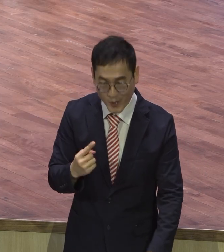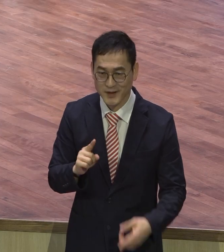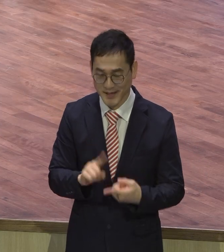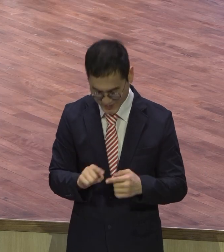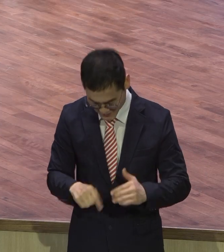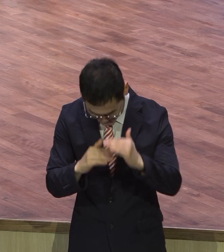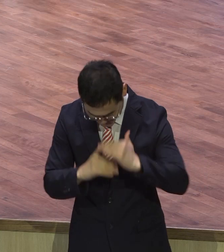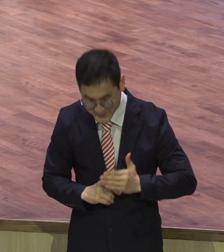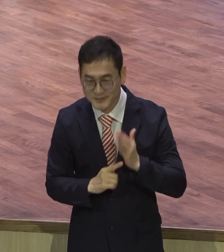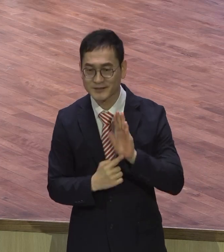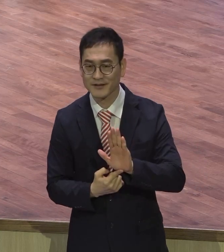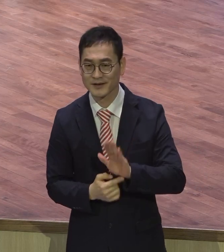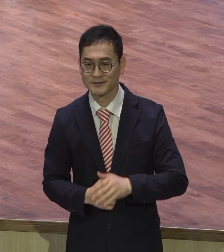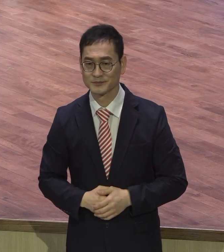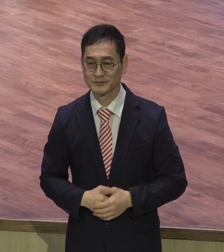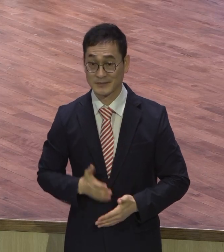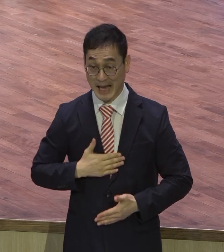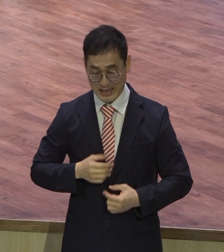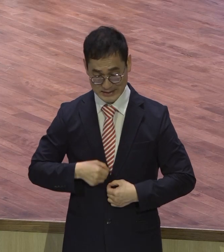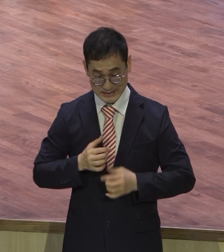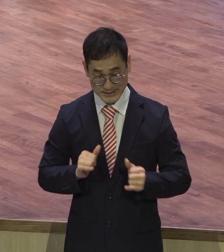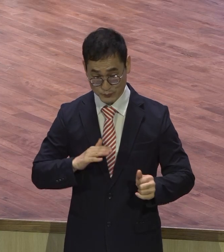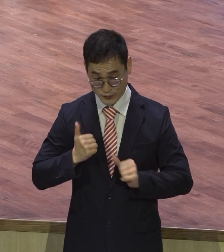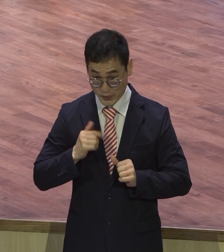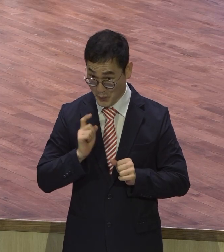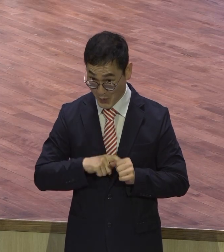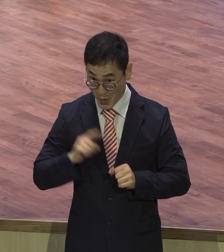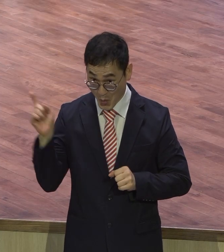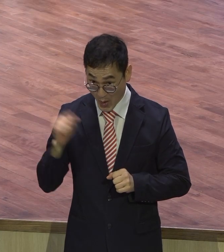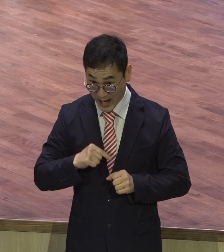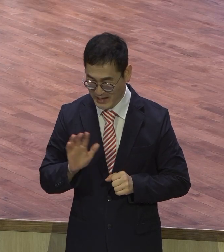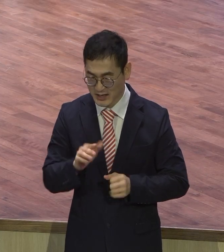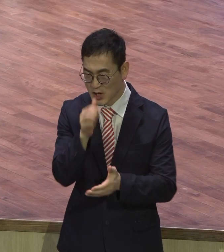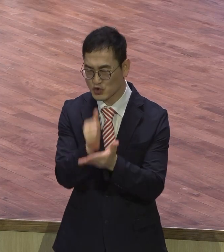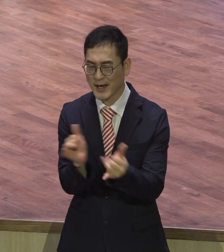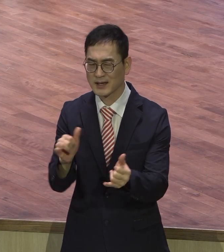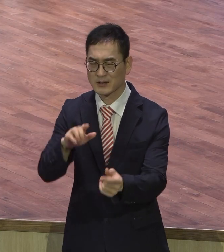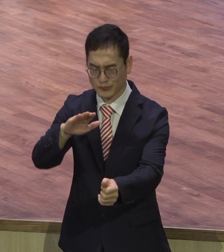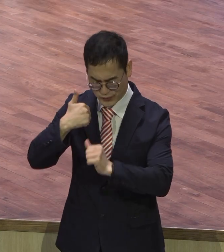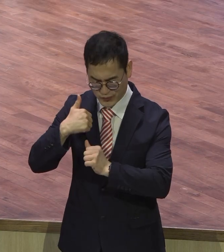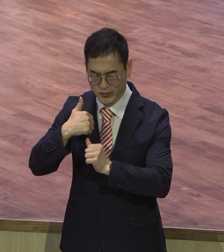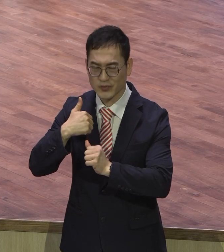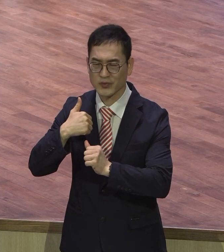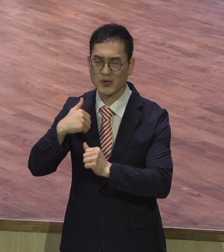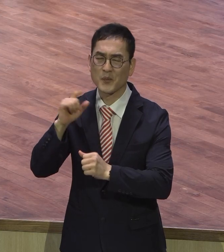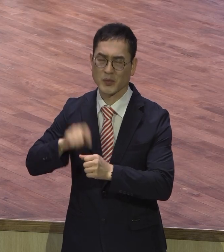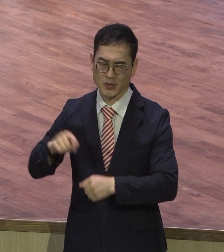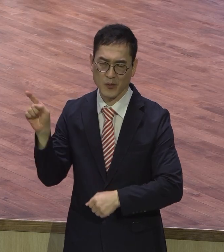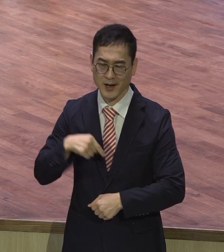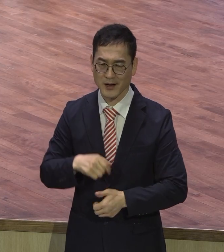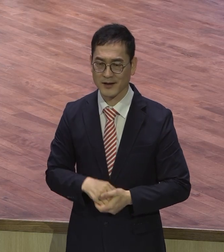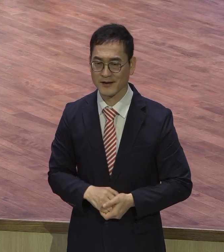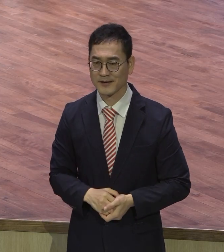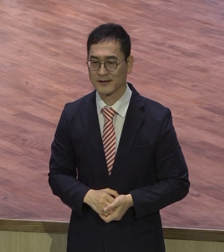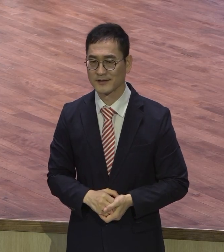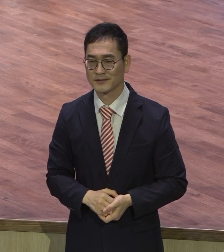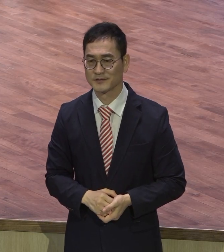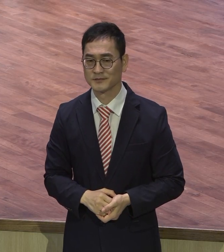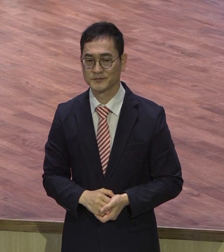있어요. 나는 어인을 부르러 온 것이 아니오 죄인을 부르러 왔다. 어인을 부르러 온 것이